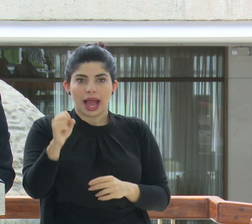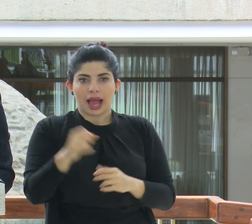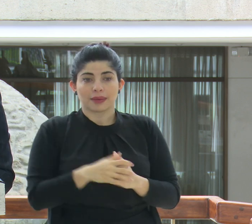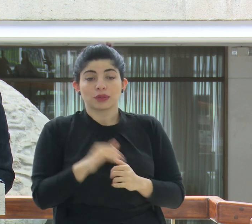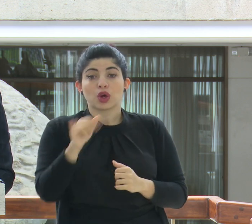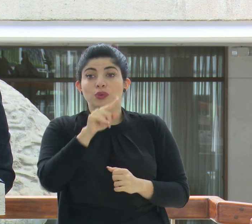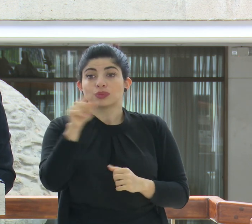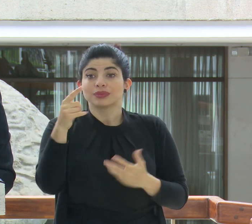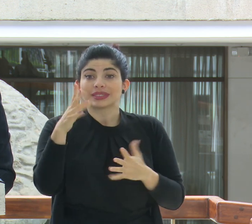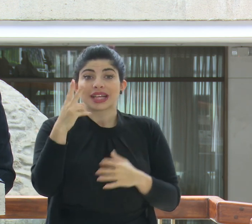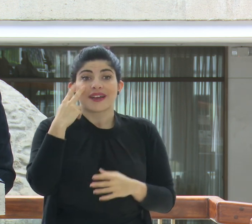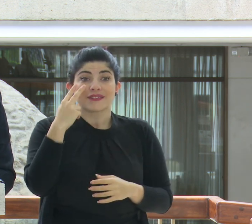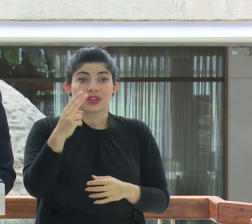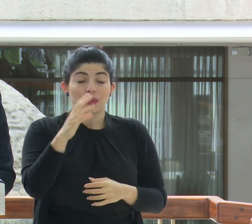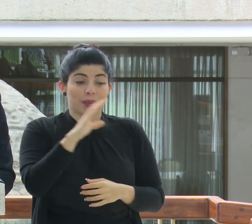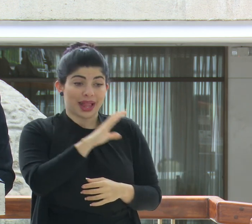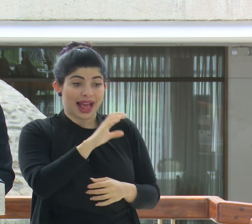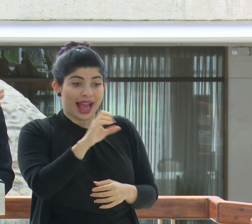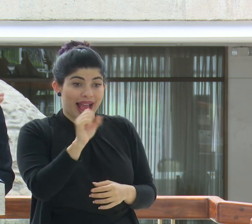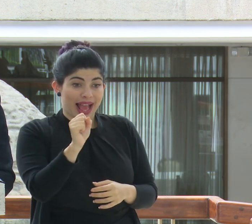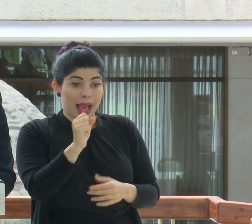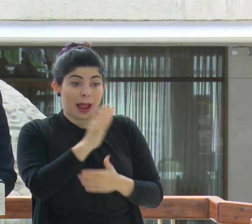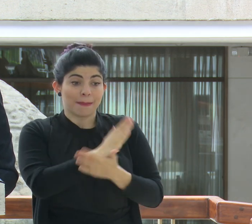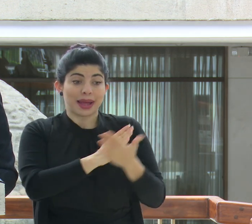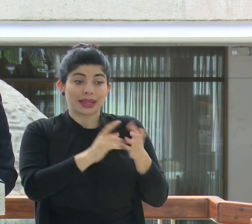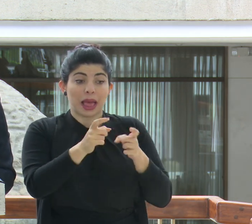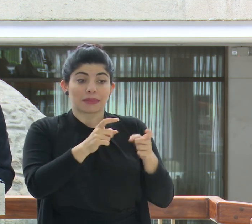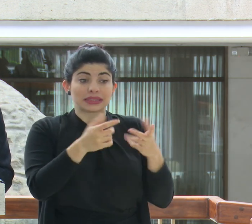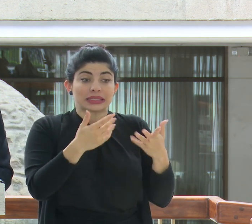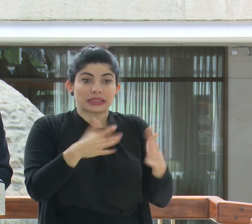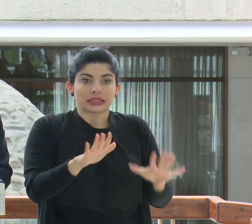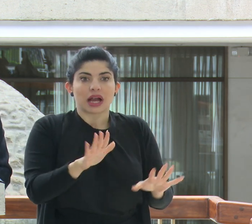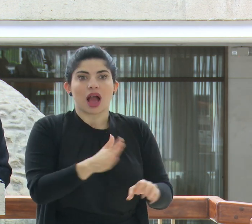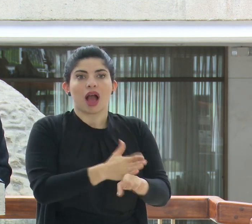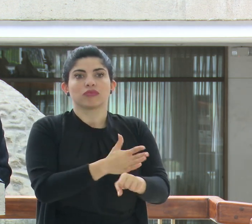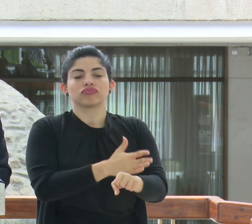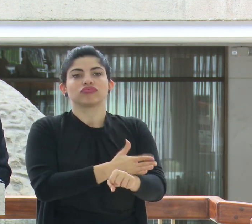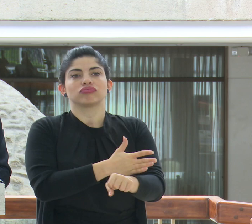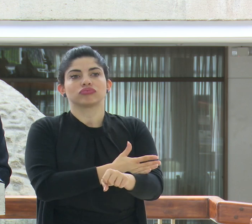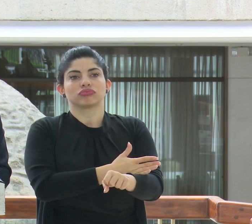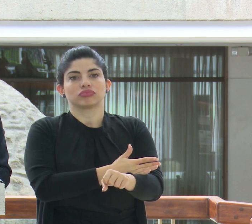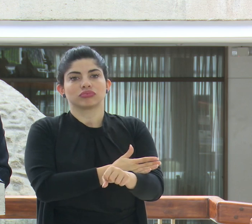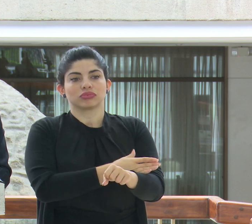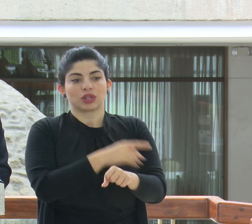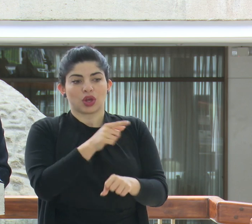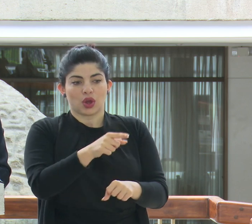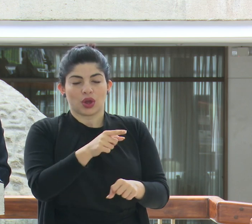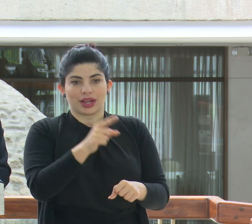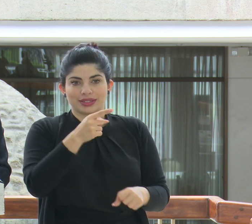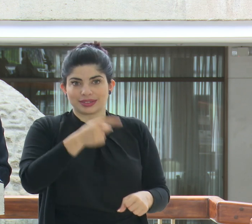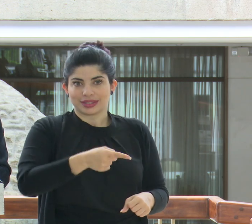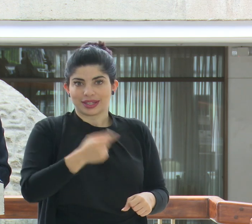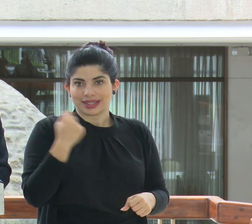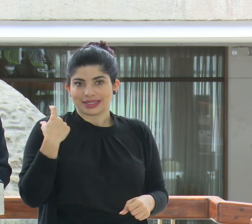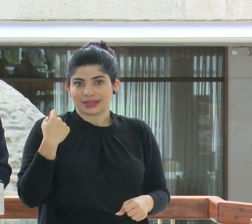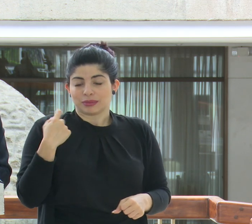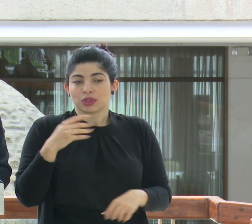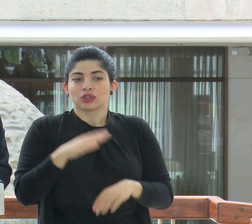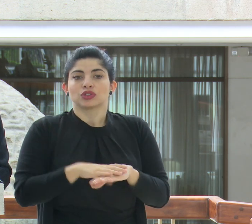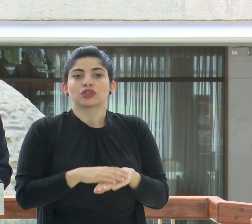Como ustedes vieron también, la caja en su parte administrativa ya avanzó con la medida recientemente